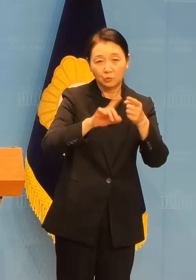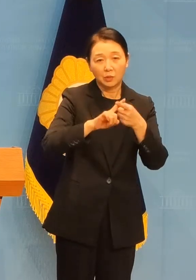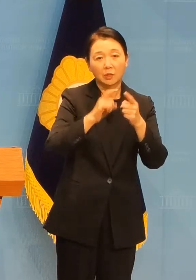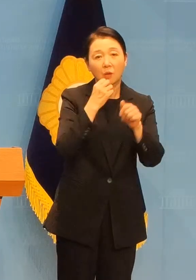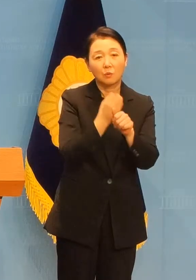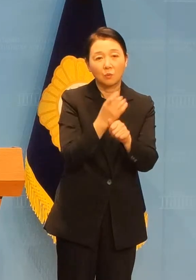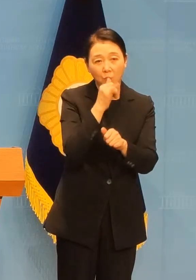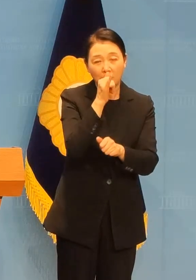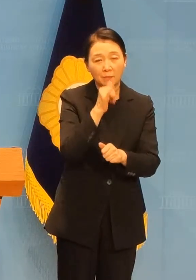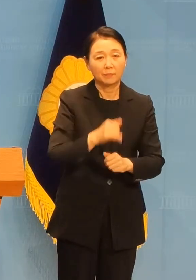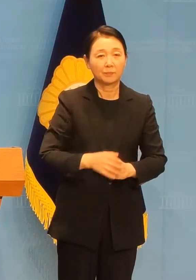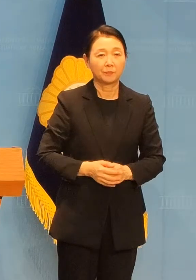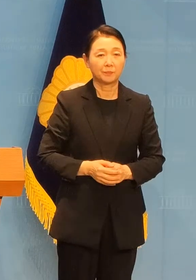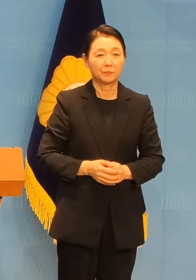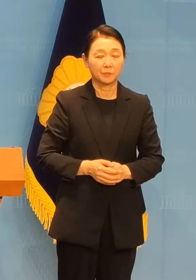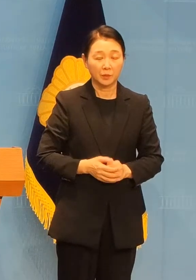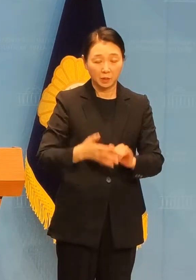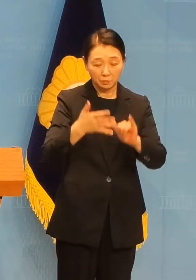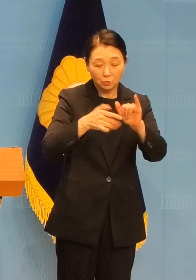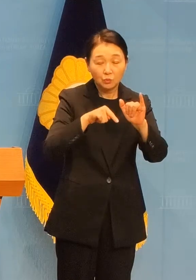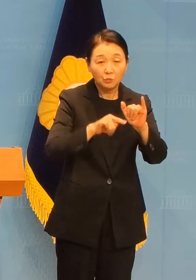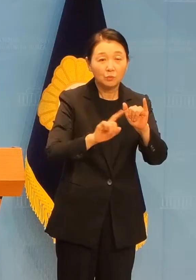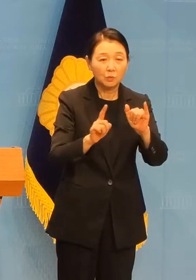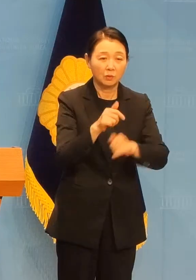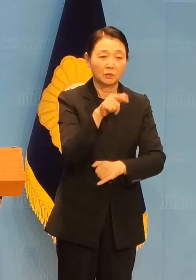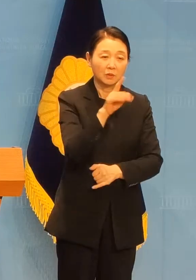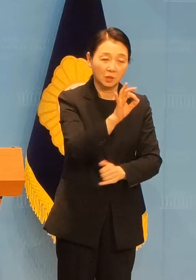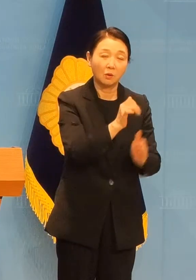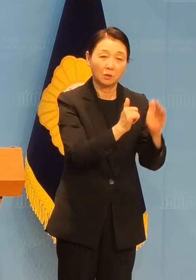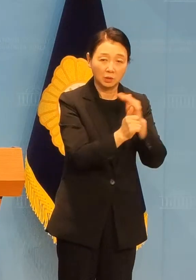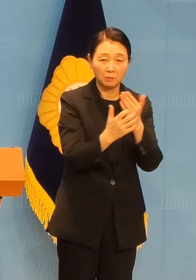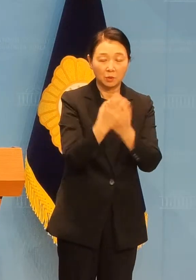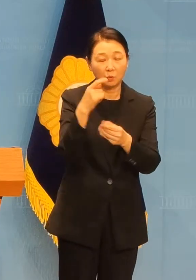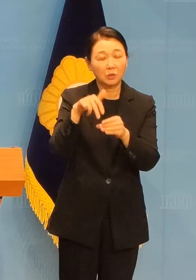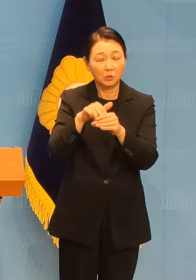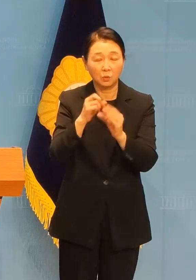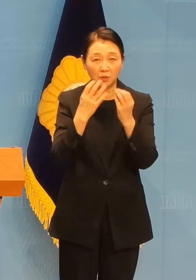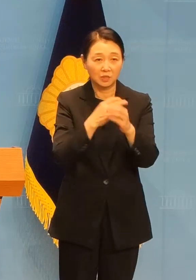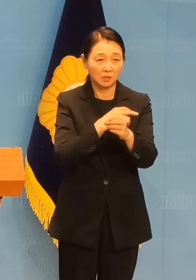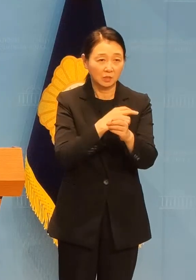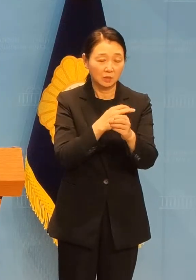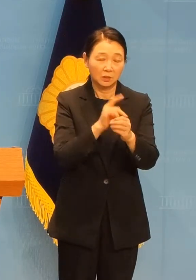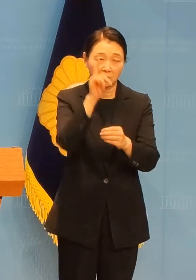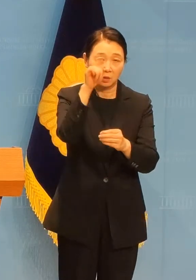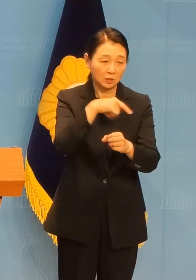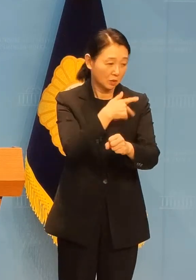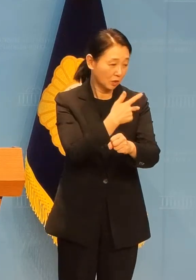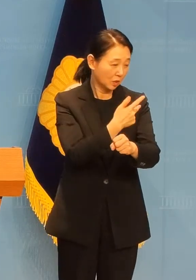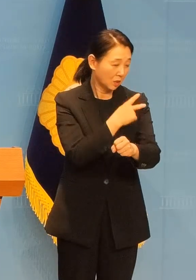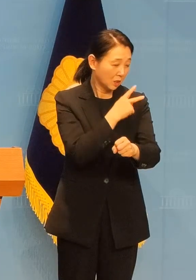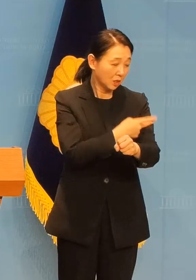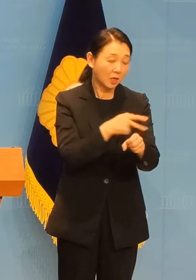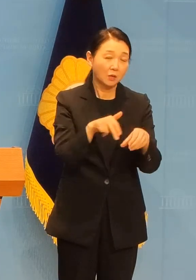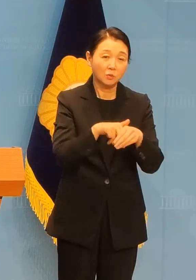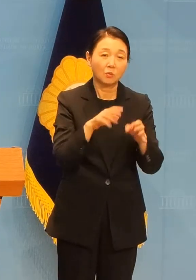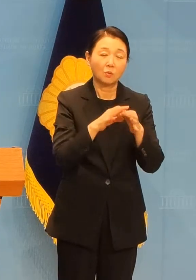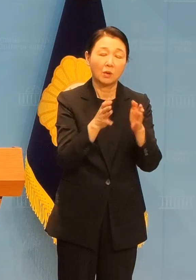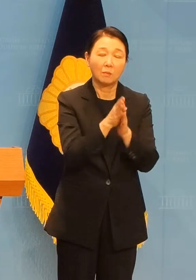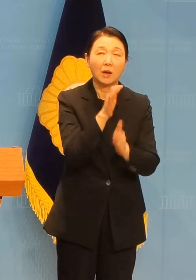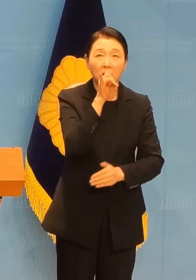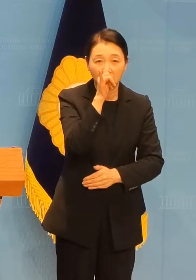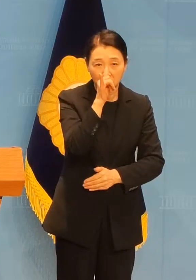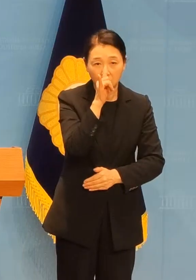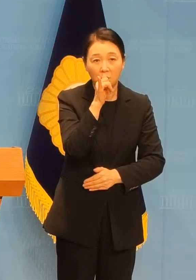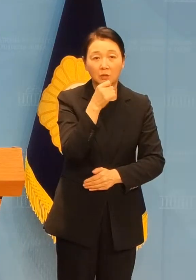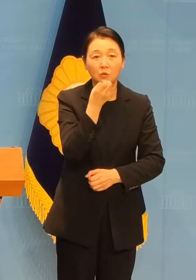조치를 진행했습니다. 해당 채널은 정청래 대표가 통일교, 신천지와 유촉했다는 주장 등을 사실무근한 내용을 유포한